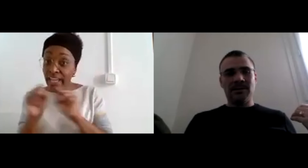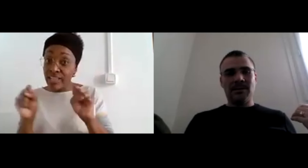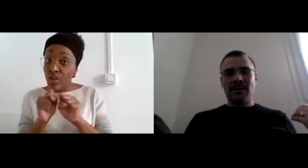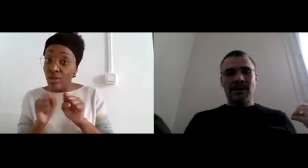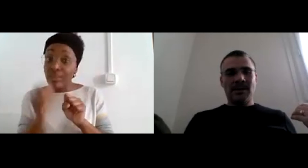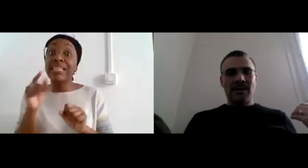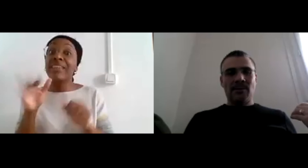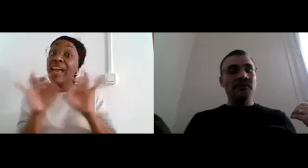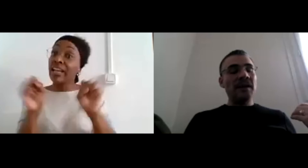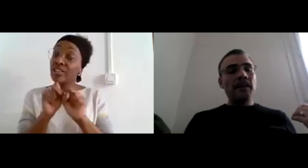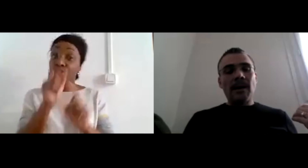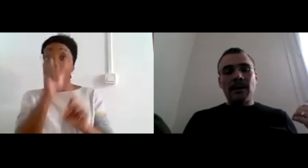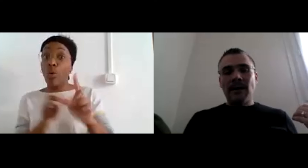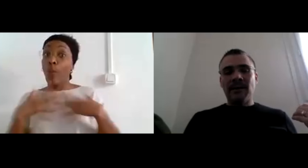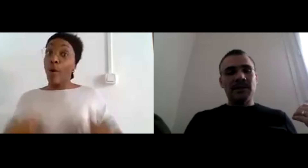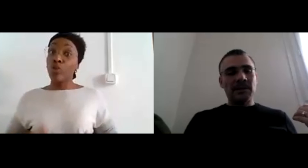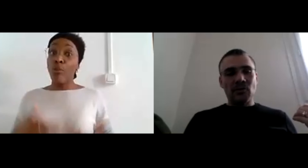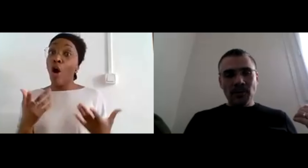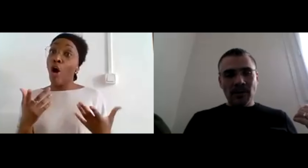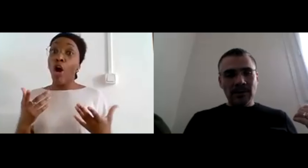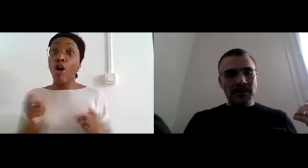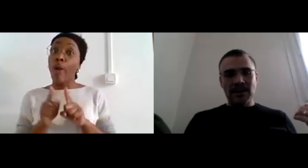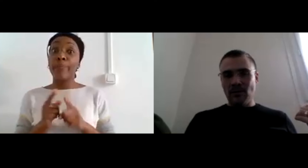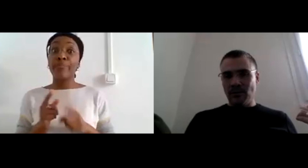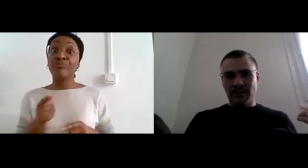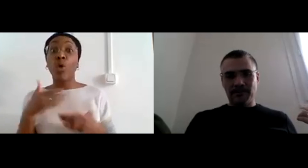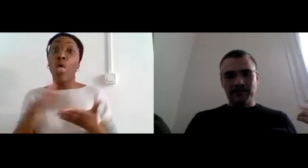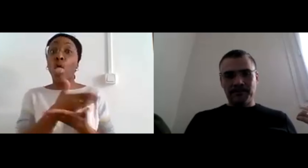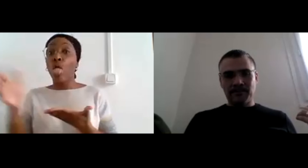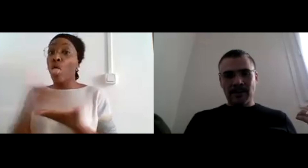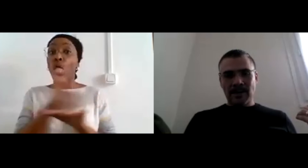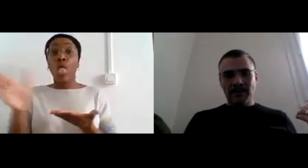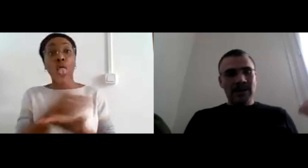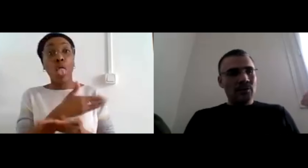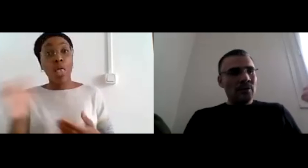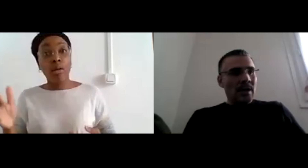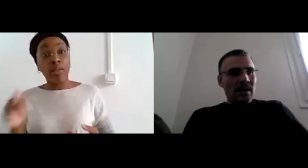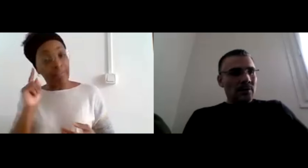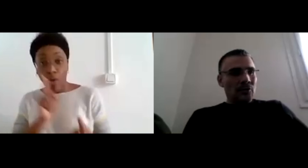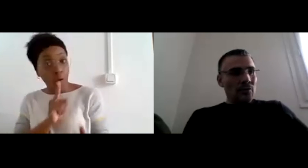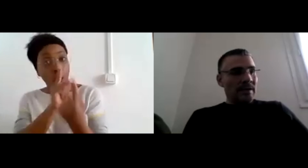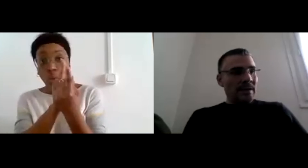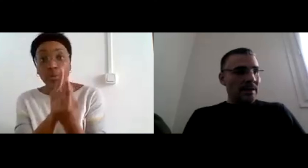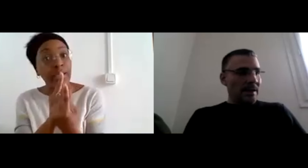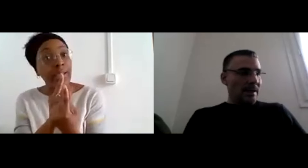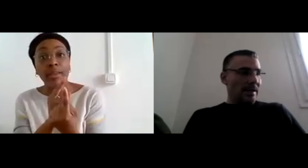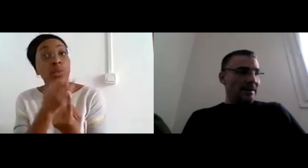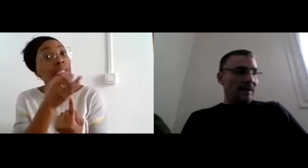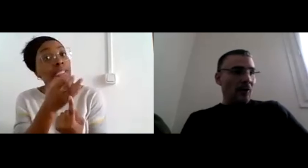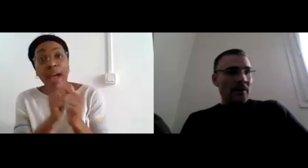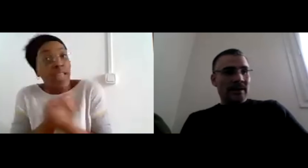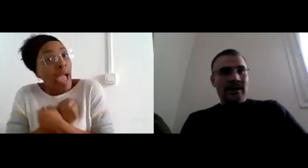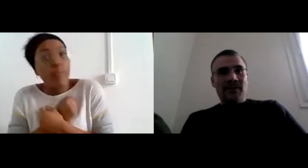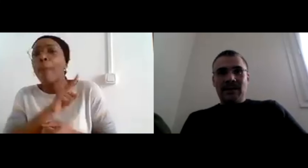l'évangile, ne viens pas avec un esprit de jugement, c'est pas ça le but. Parce que celui